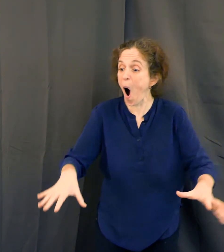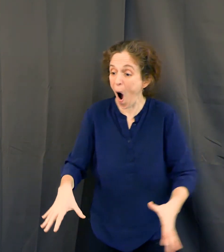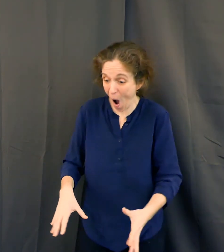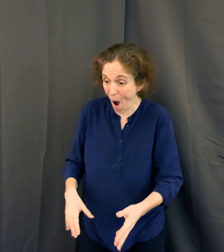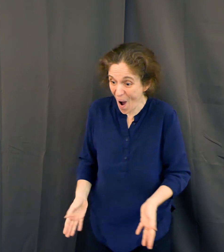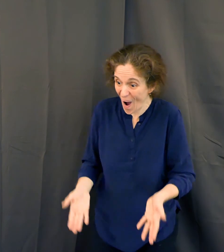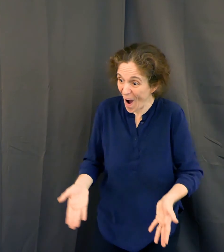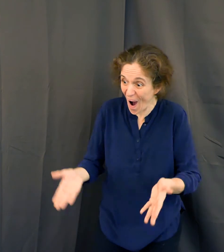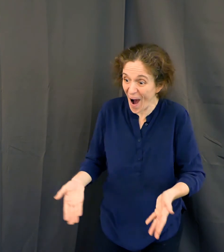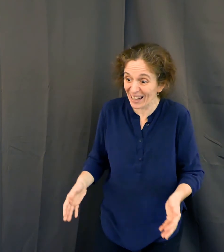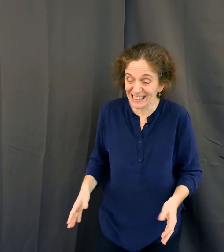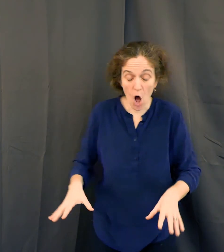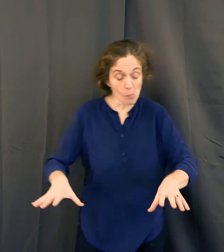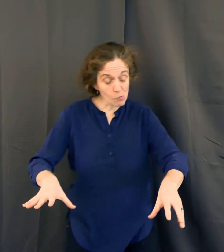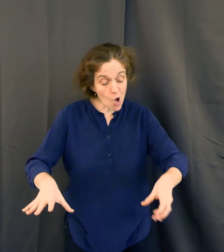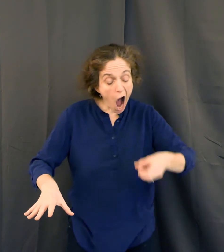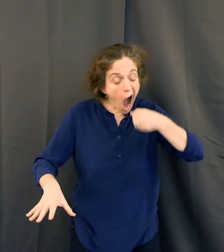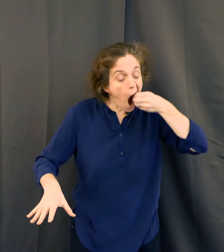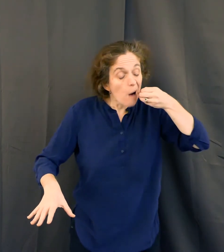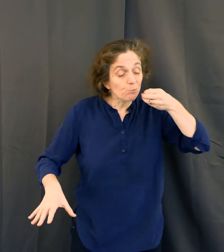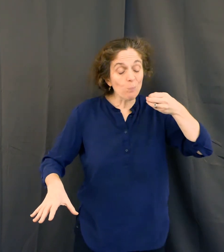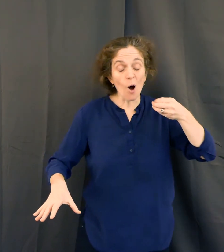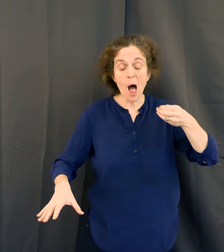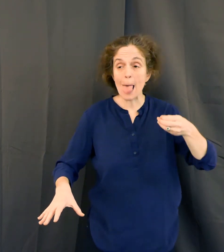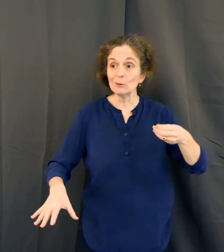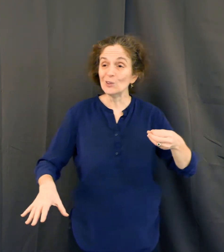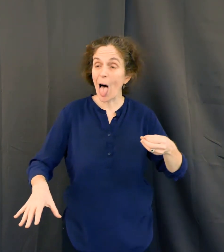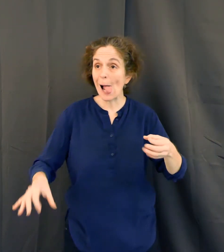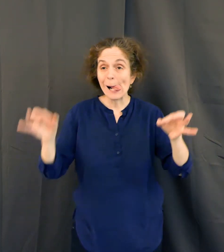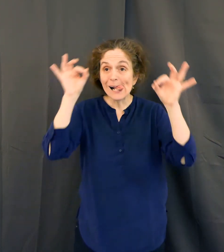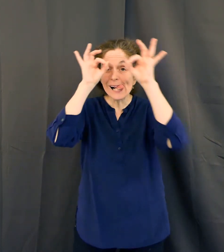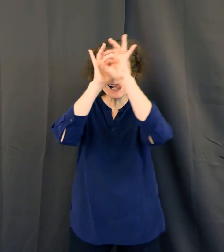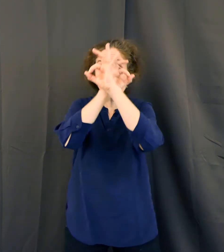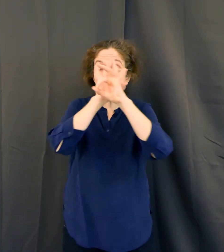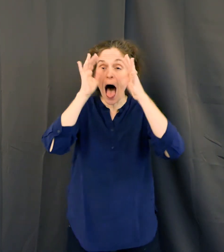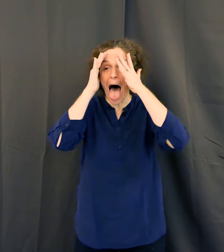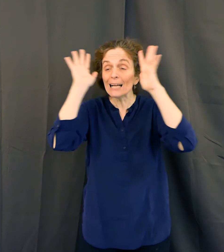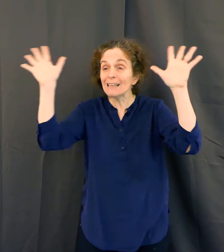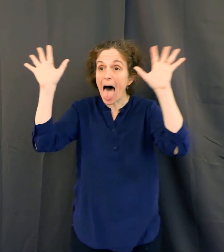la table pour remplir le ventre du Père Noël.